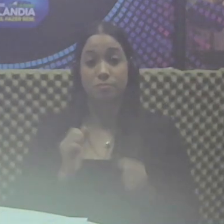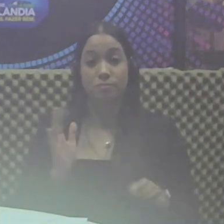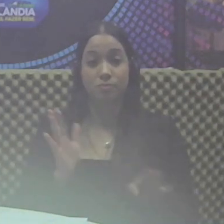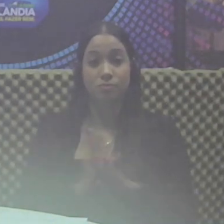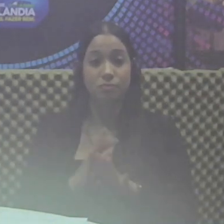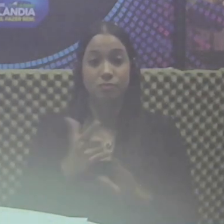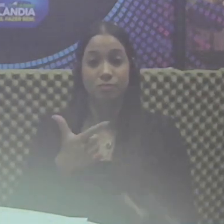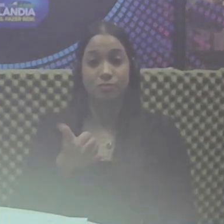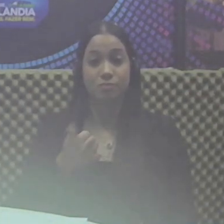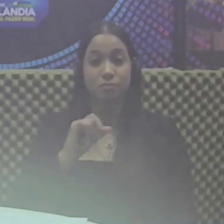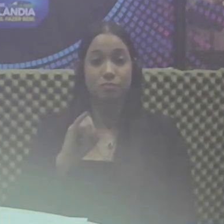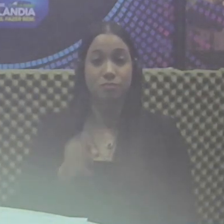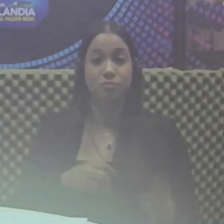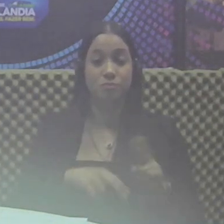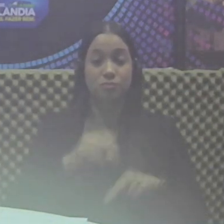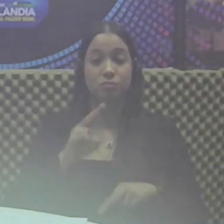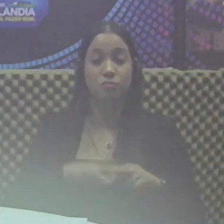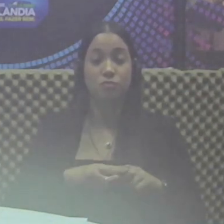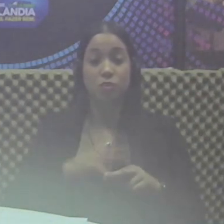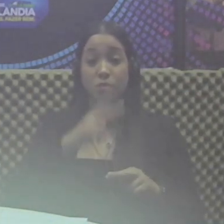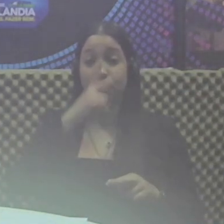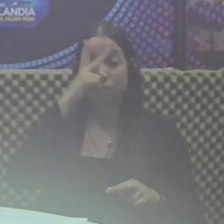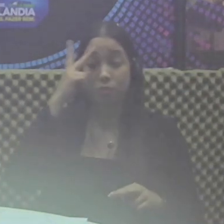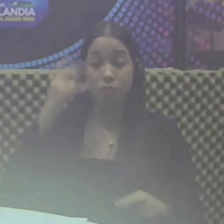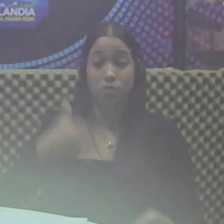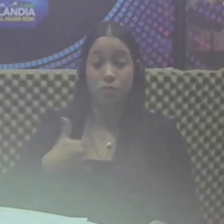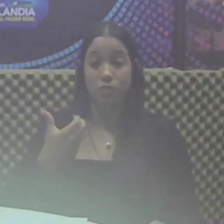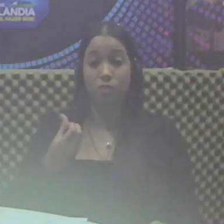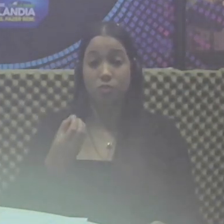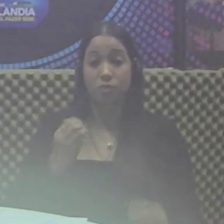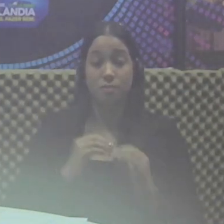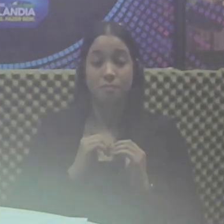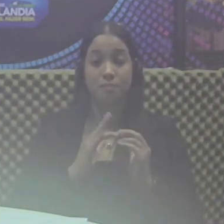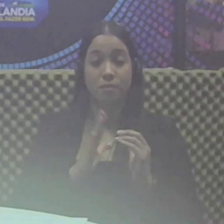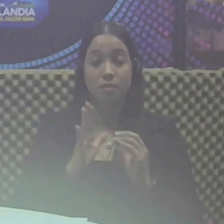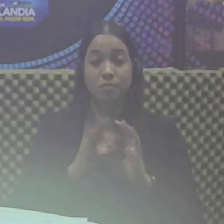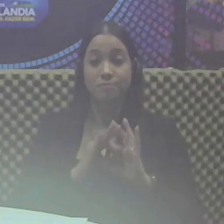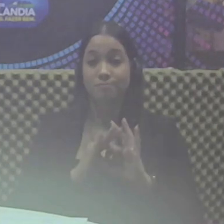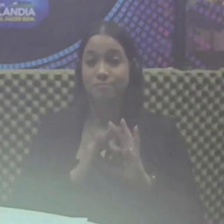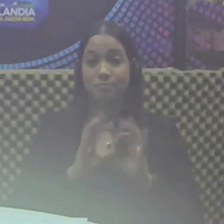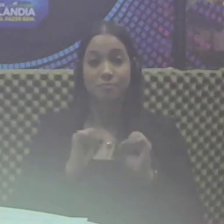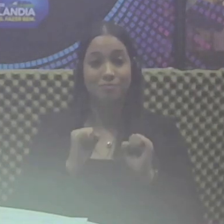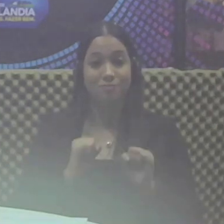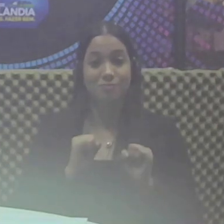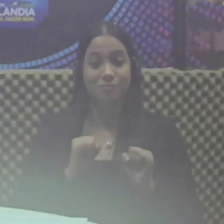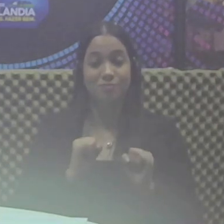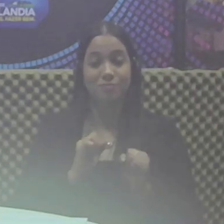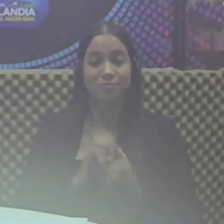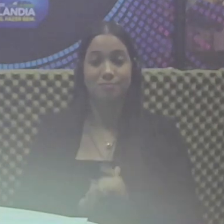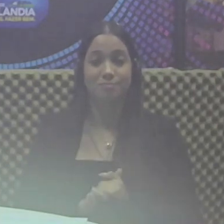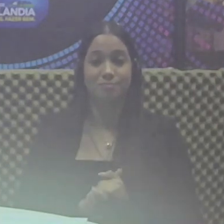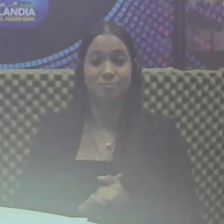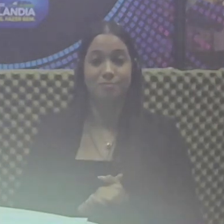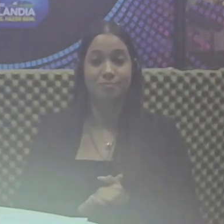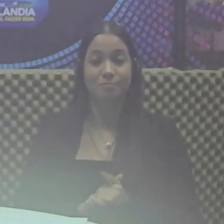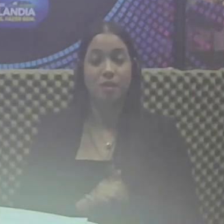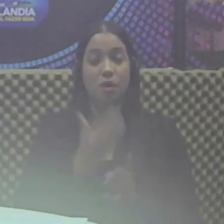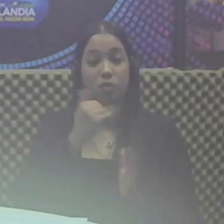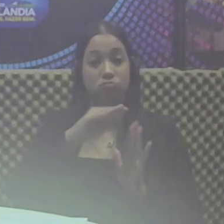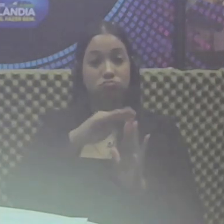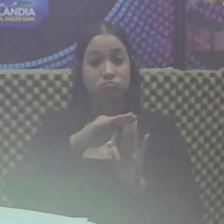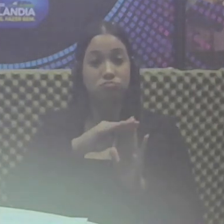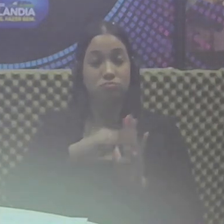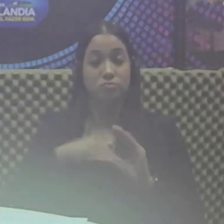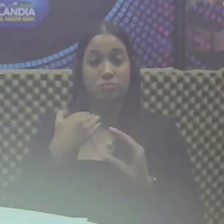21 de Junho qualquer pessoa acima de 16 anos pode participar a receita deve ser enviada pelo